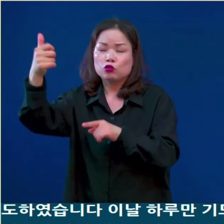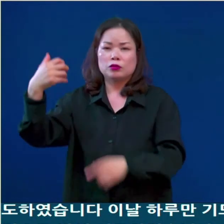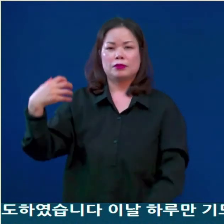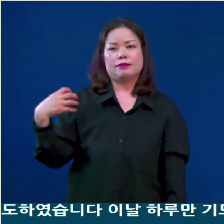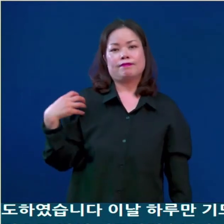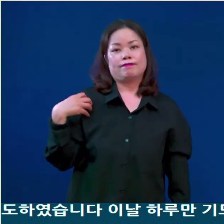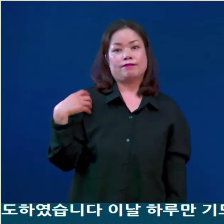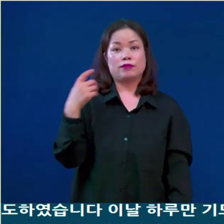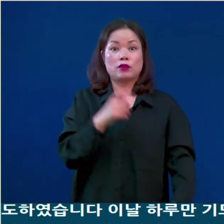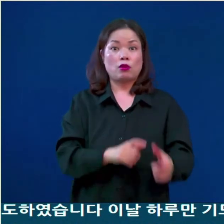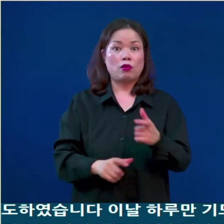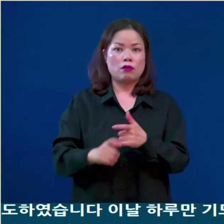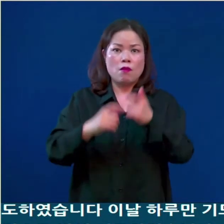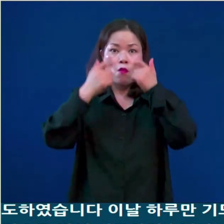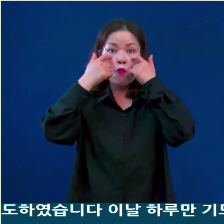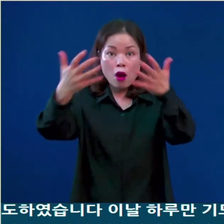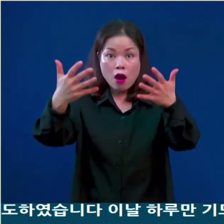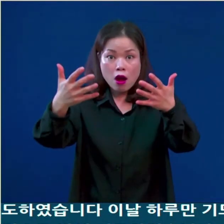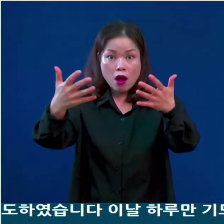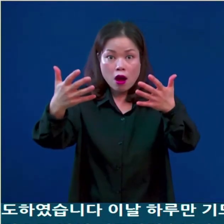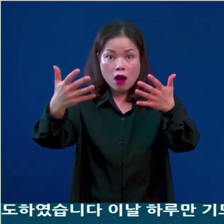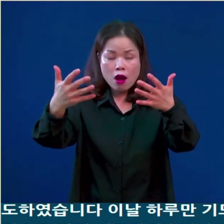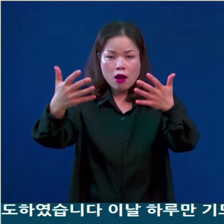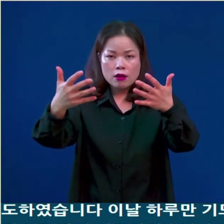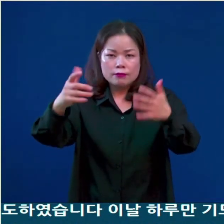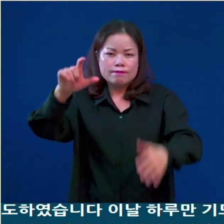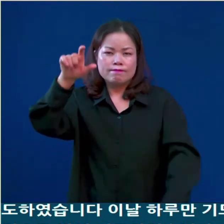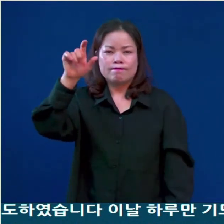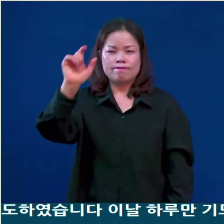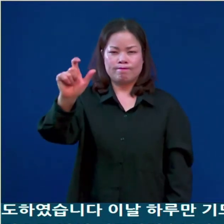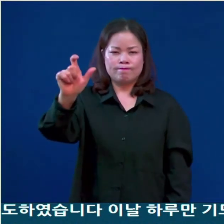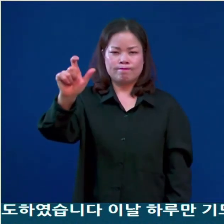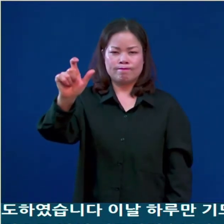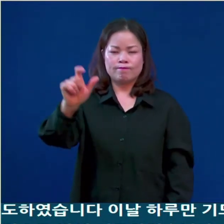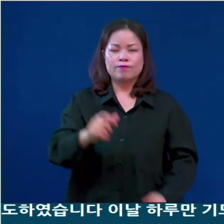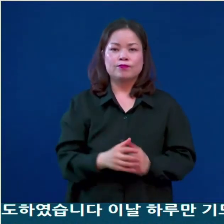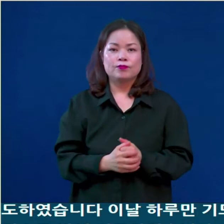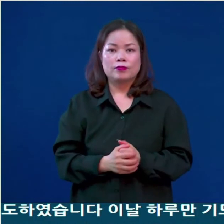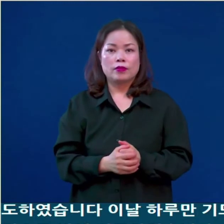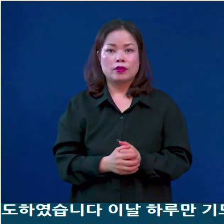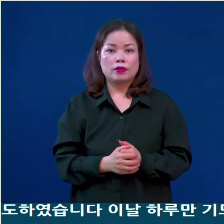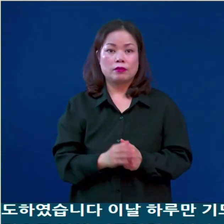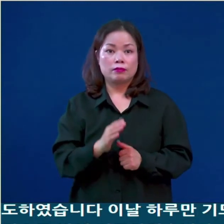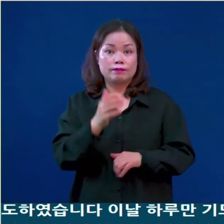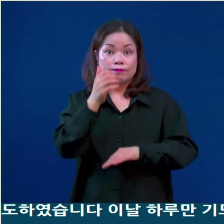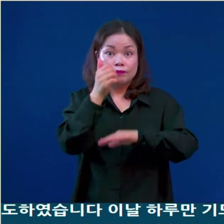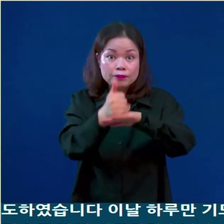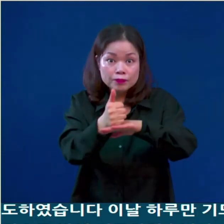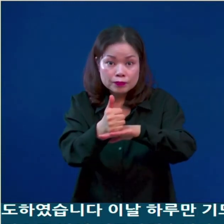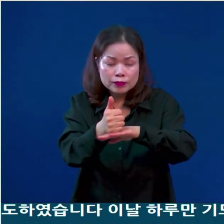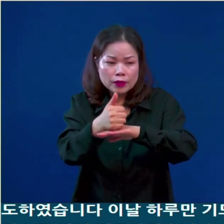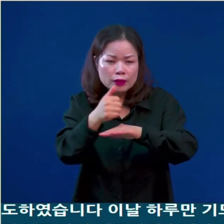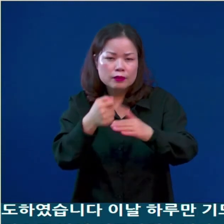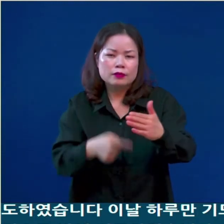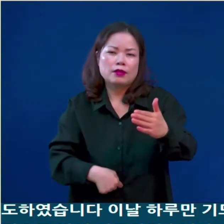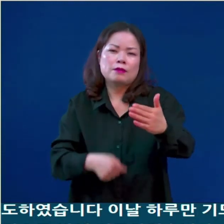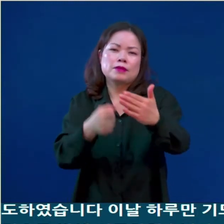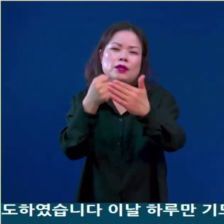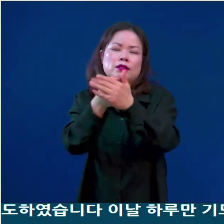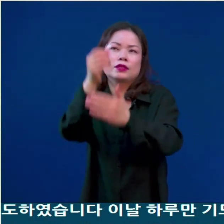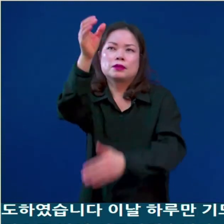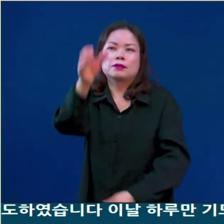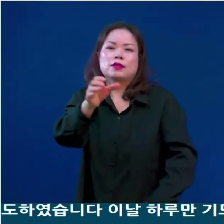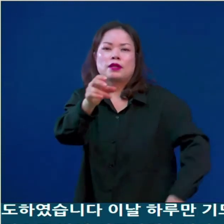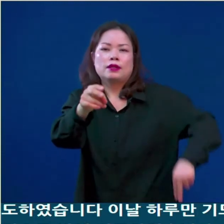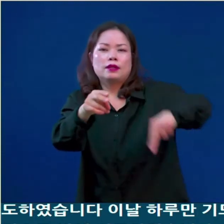사명은 더 뚜렷해졌고 견고해졌습니다. 그리고 마침내 담대하게